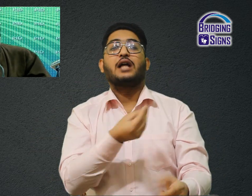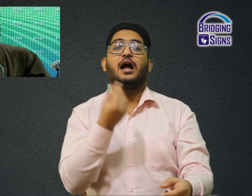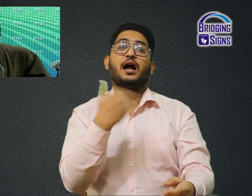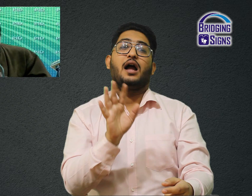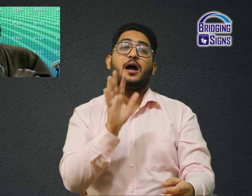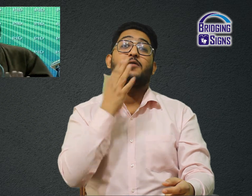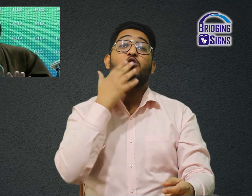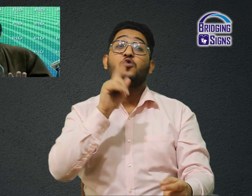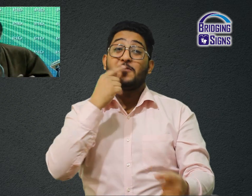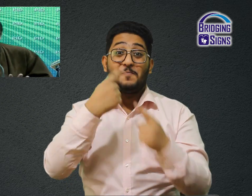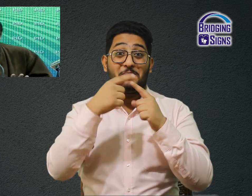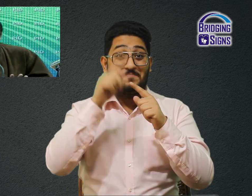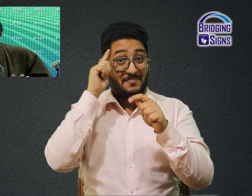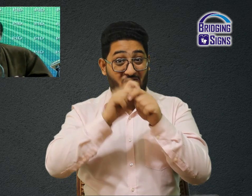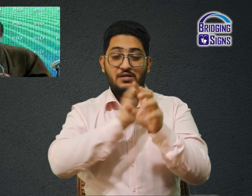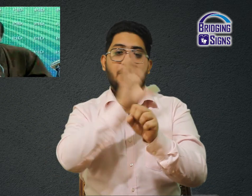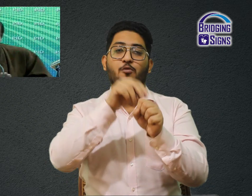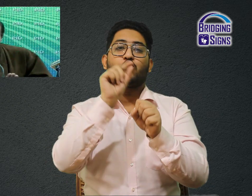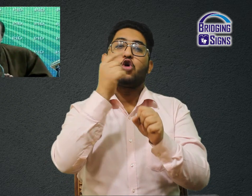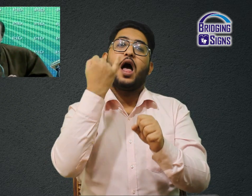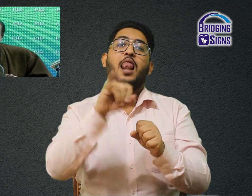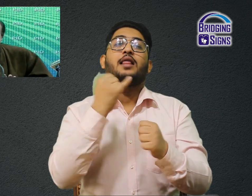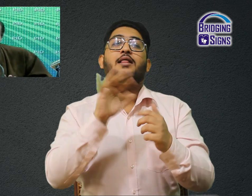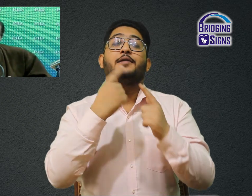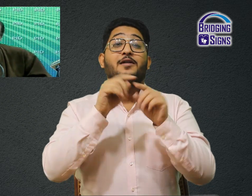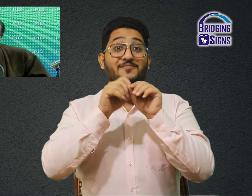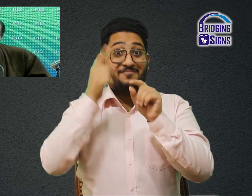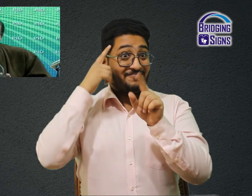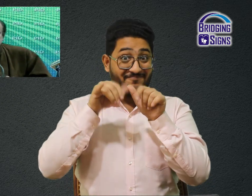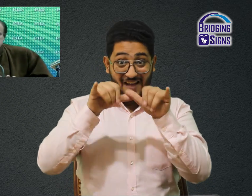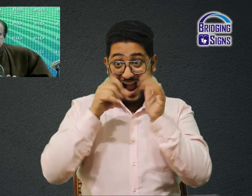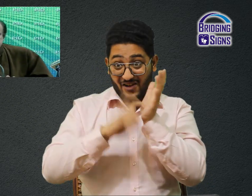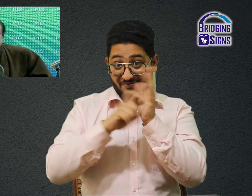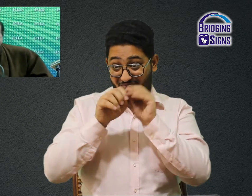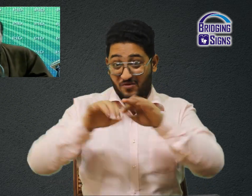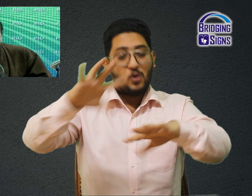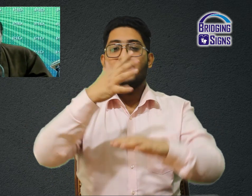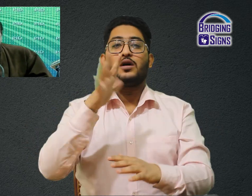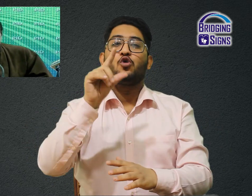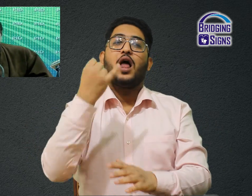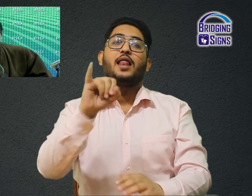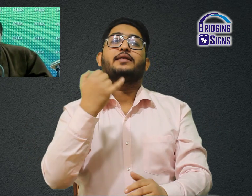जो बिजली की तरसील का जो एक सीक्वेंस है वो डिसरप्ट हो जाता है।